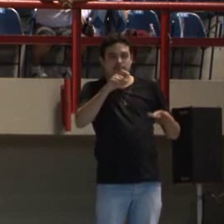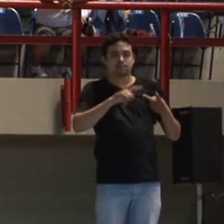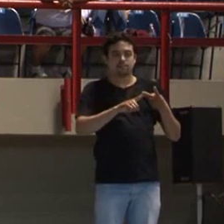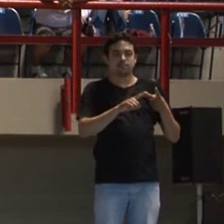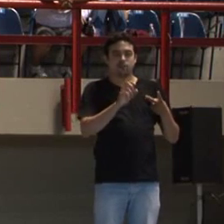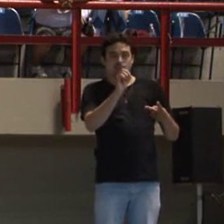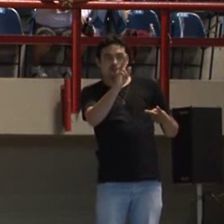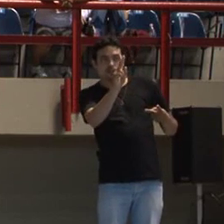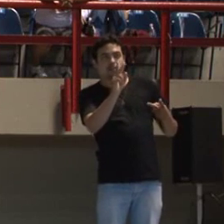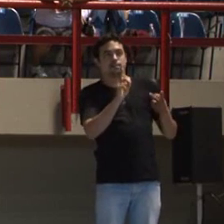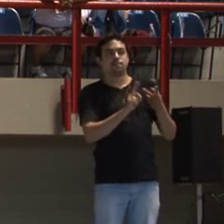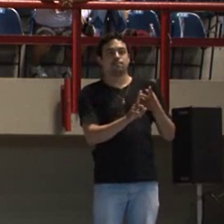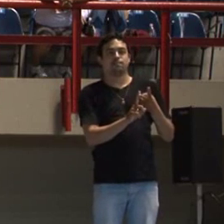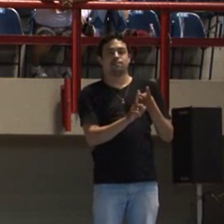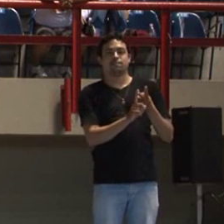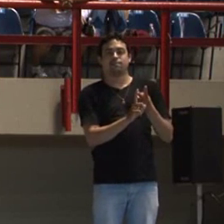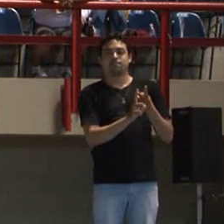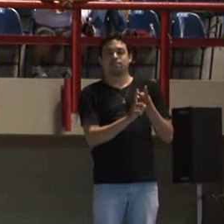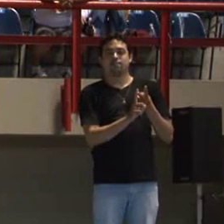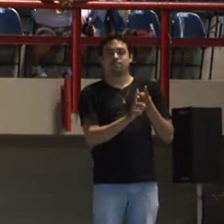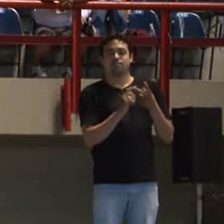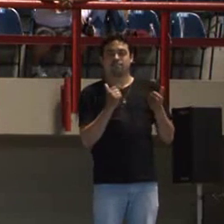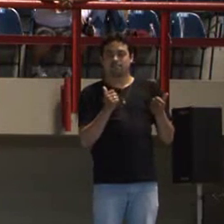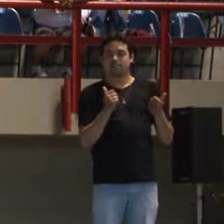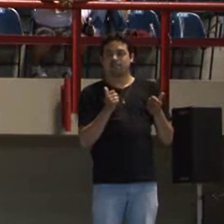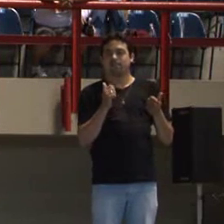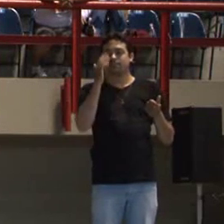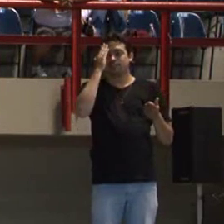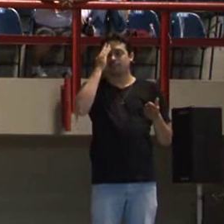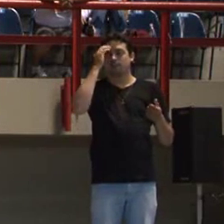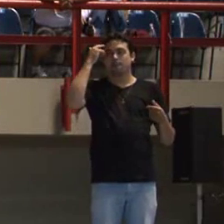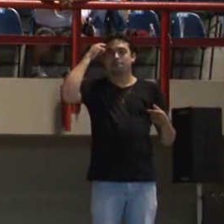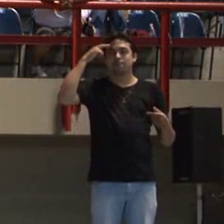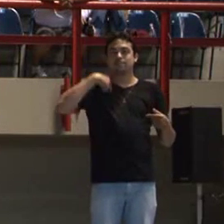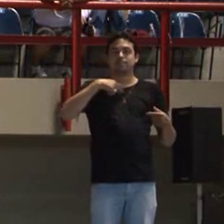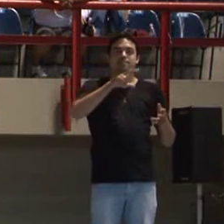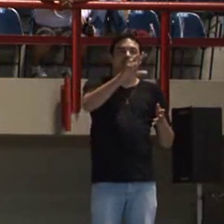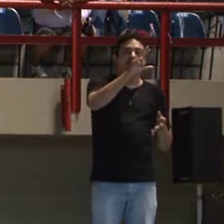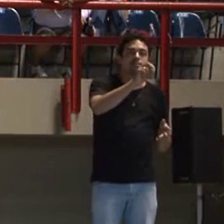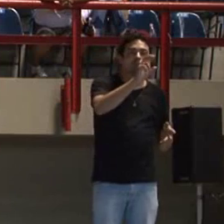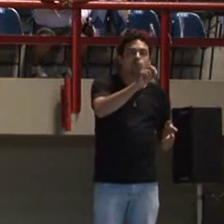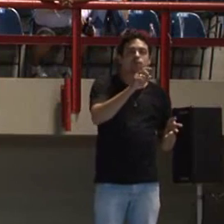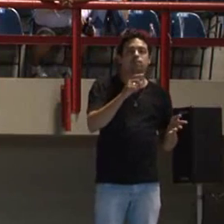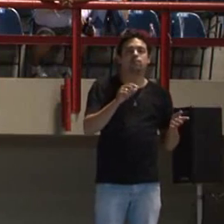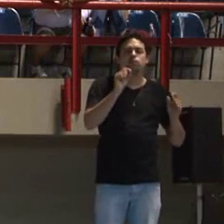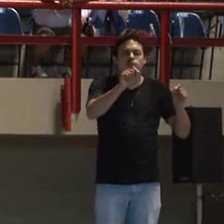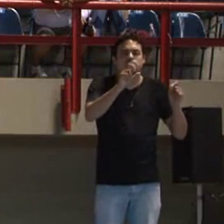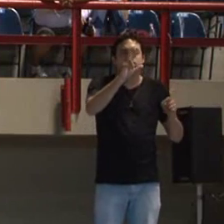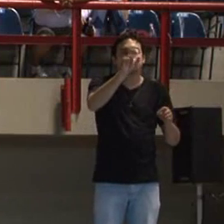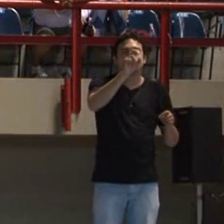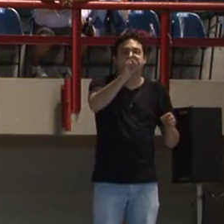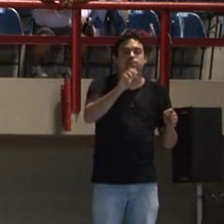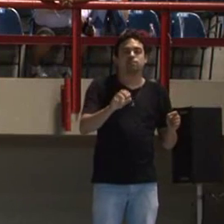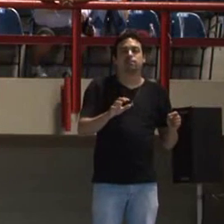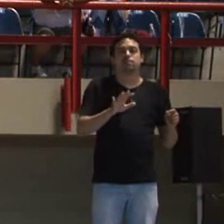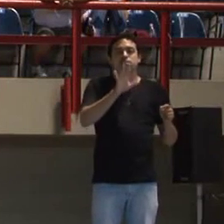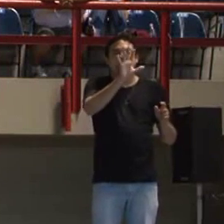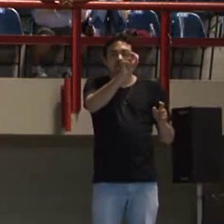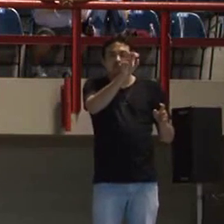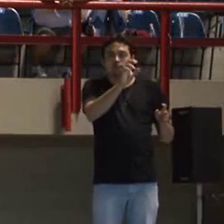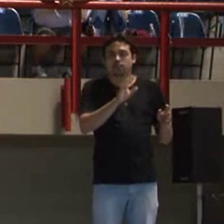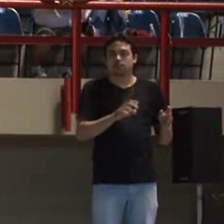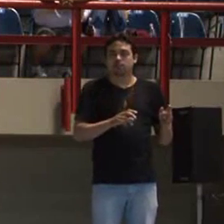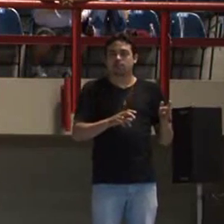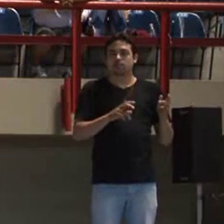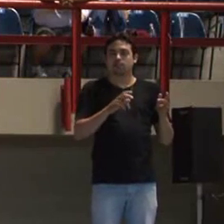o ok. Tá? Se o cara pensar que ele 50, o cara, o quê? 50, what? 50. Aí o